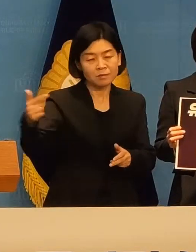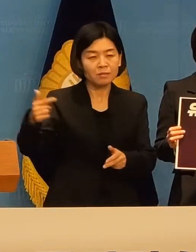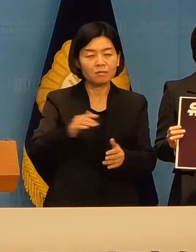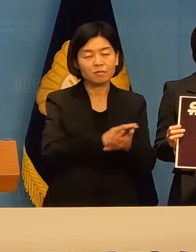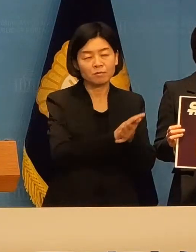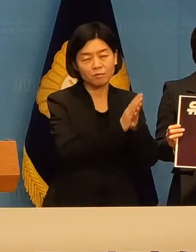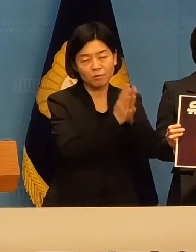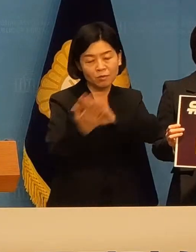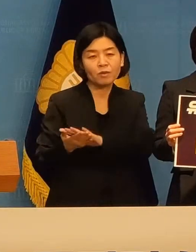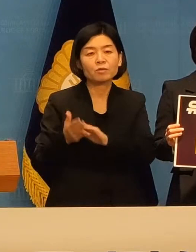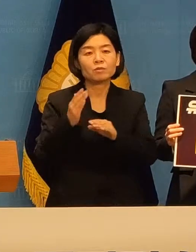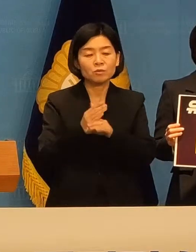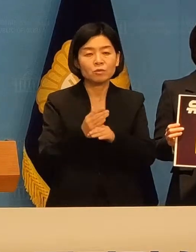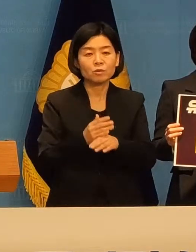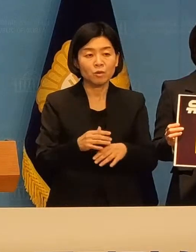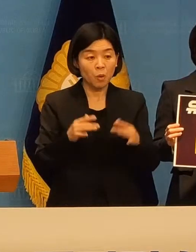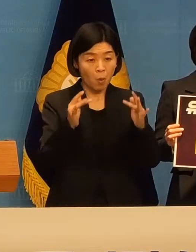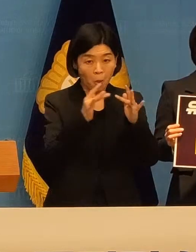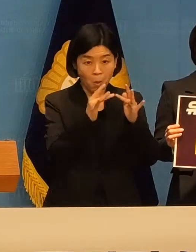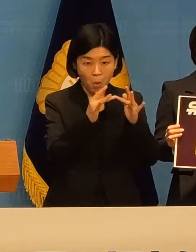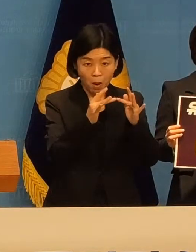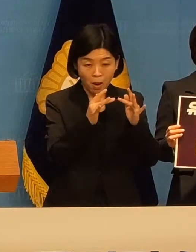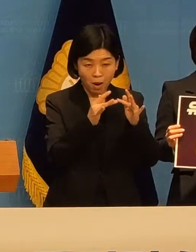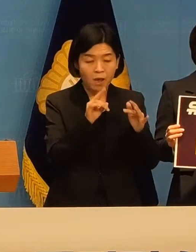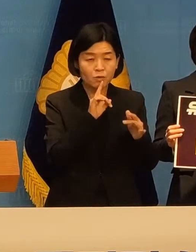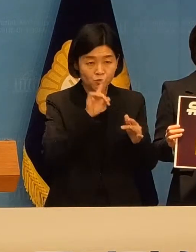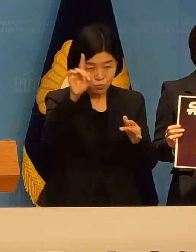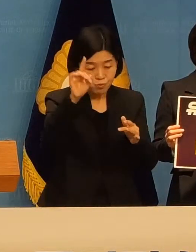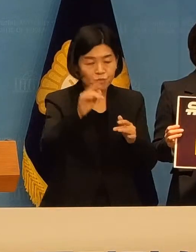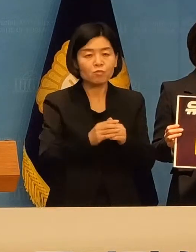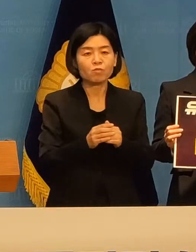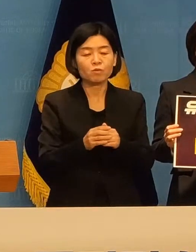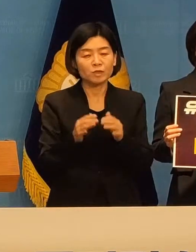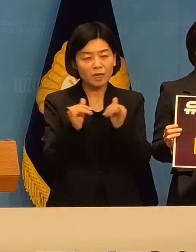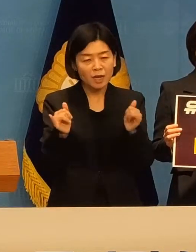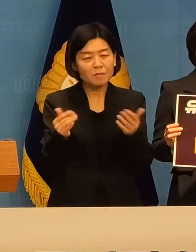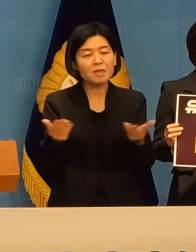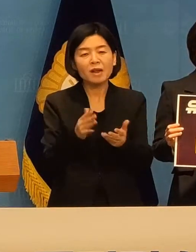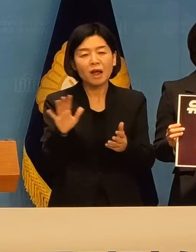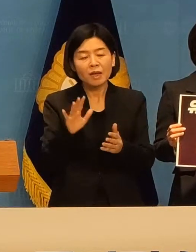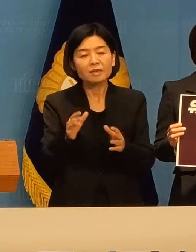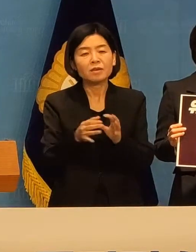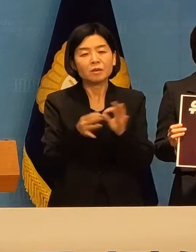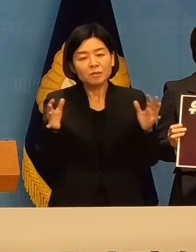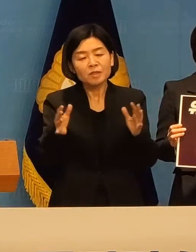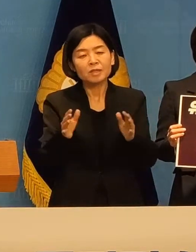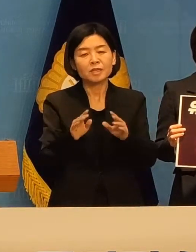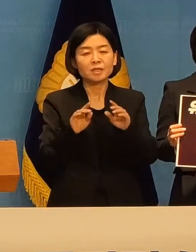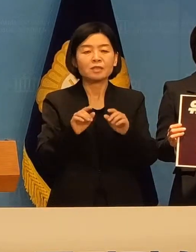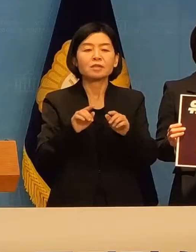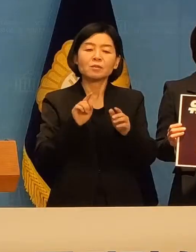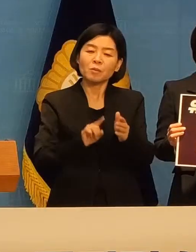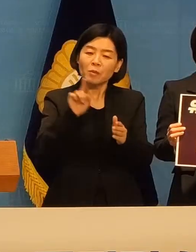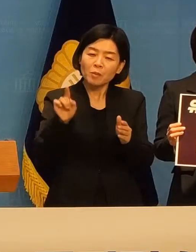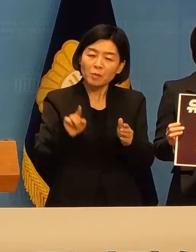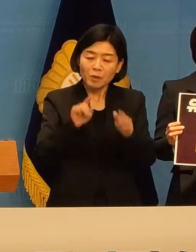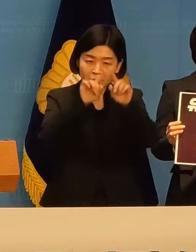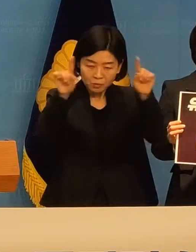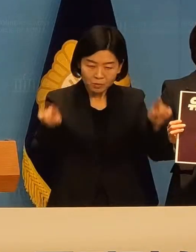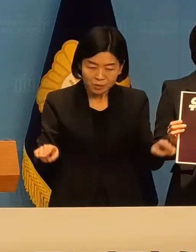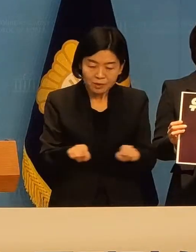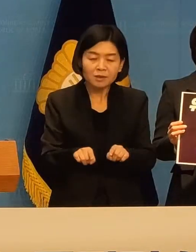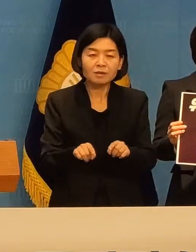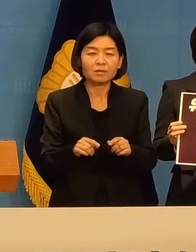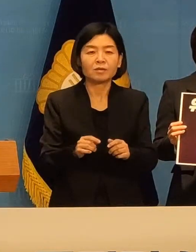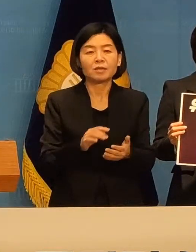있습니다. 온라인 무점포 확대, 무인화, 키오스크 확산과 같은 디지털 플랫폼 전환이 산업